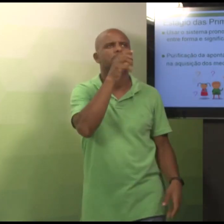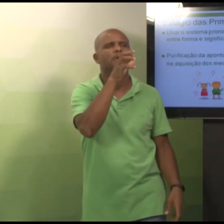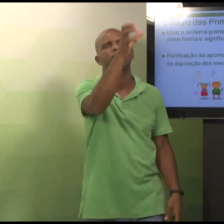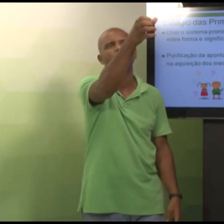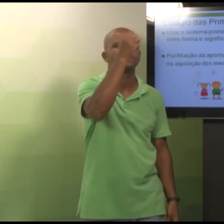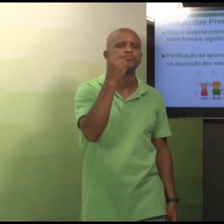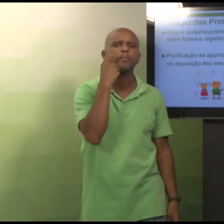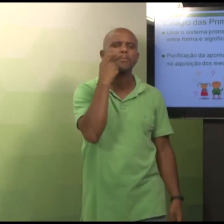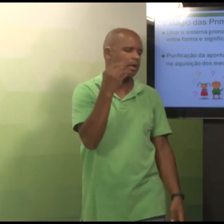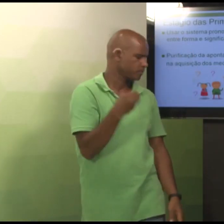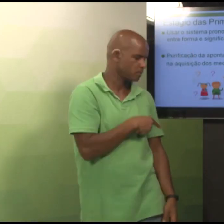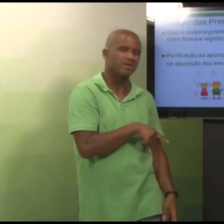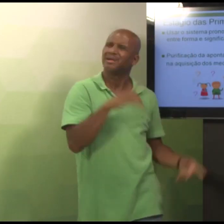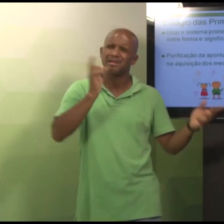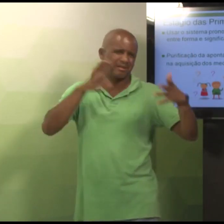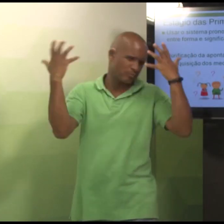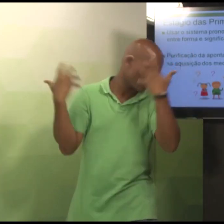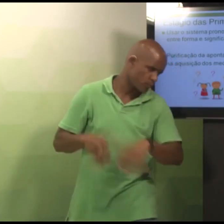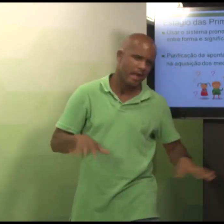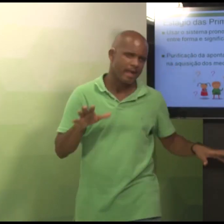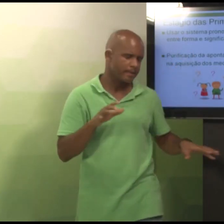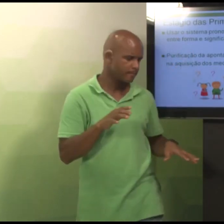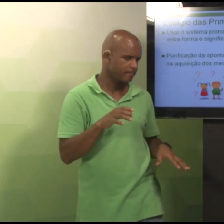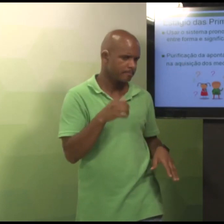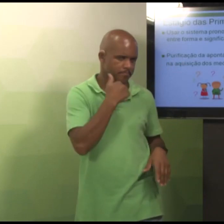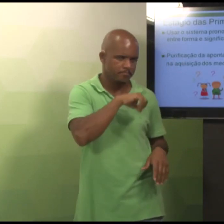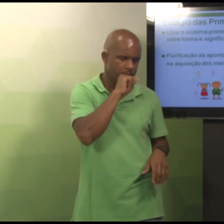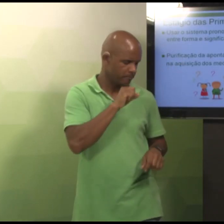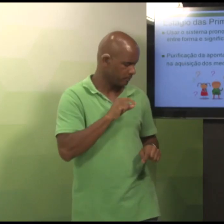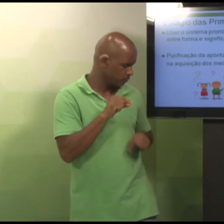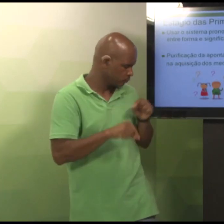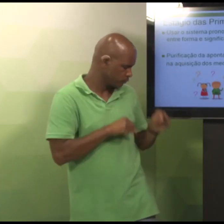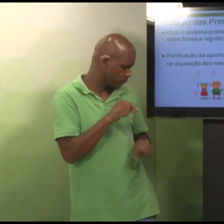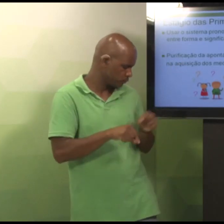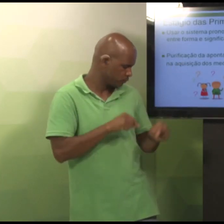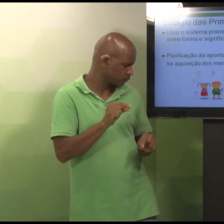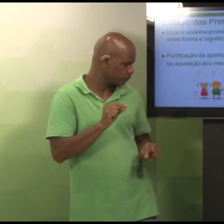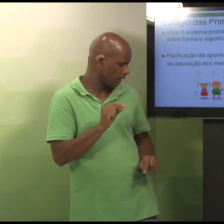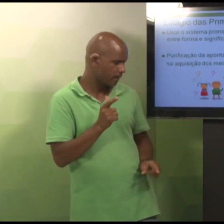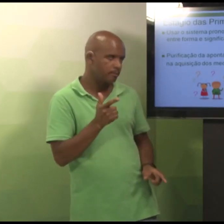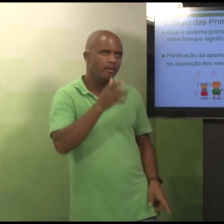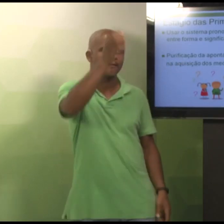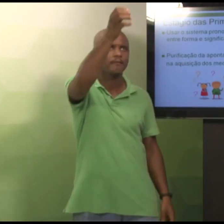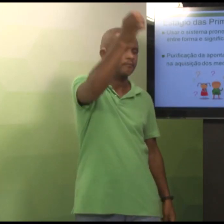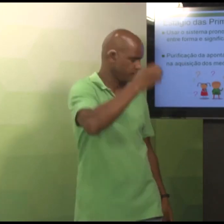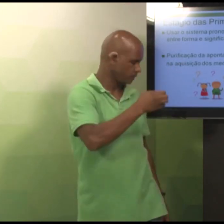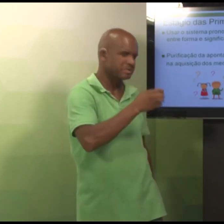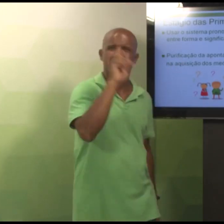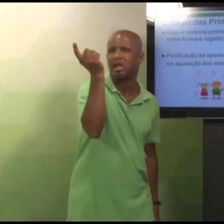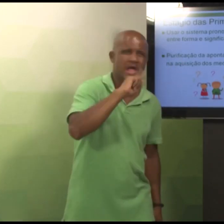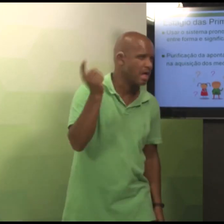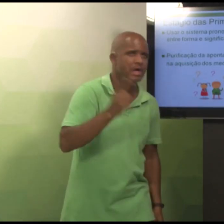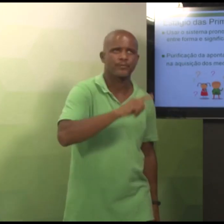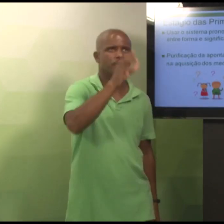mãe e apontar para aquele local. Quando a mãe abrir o armário e pegar outras coisas, ela vai falar que não quer.